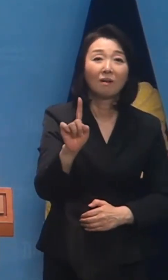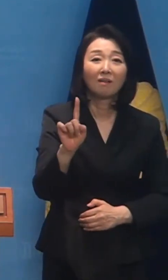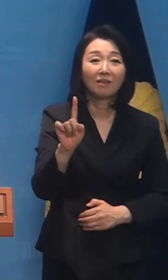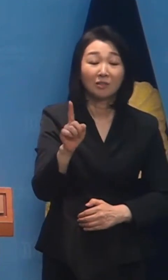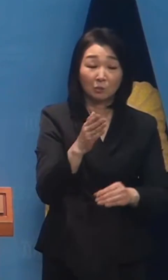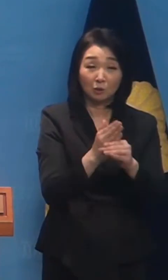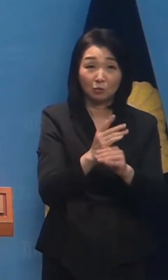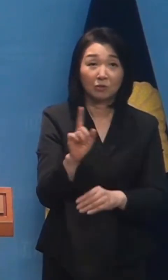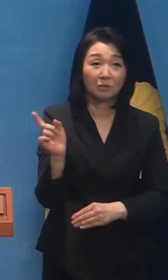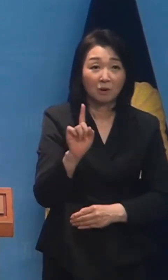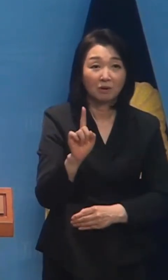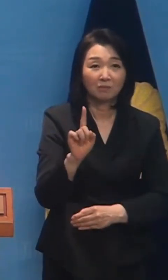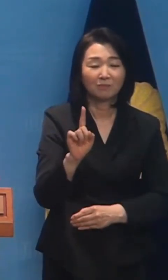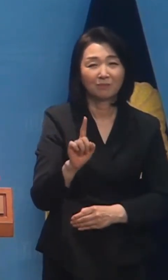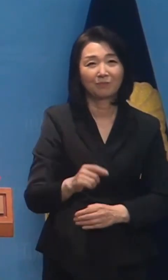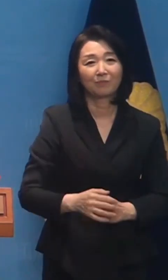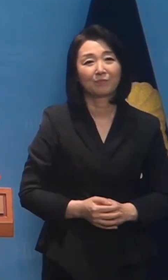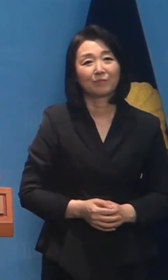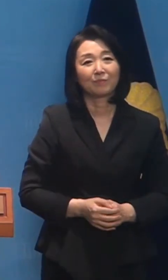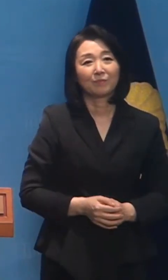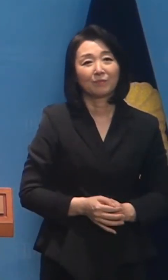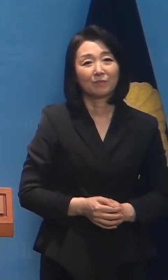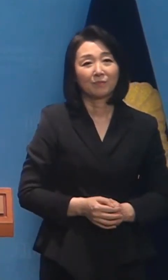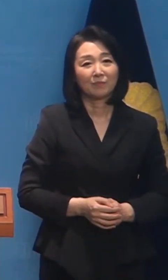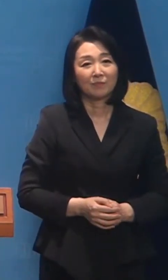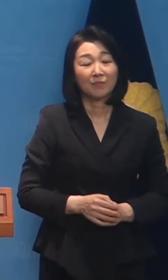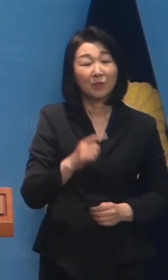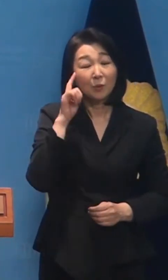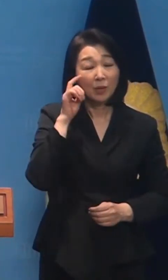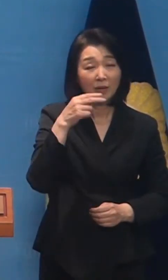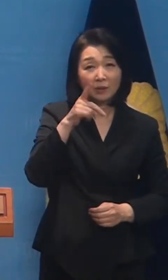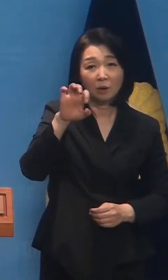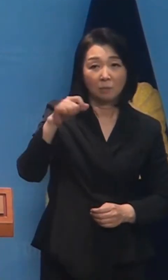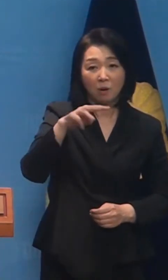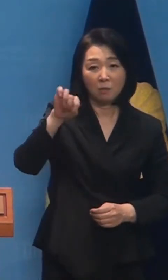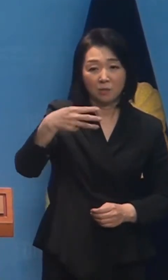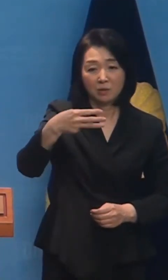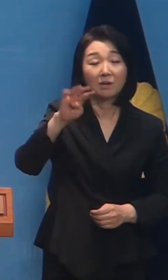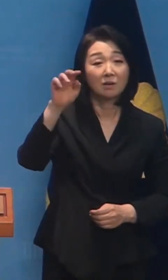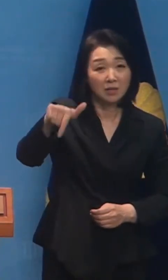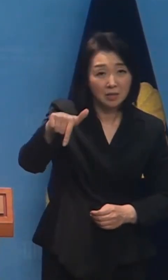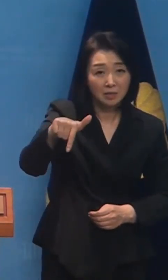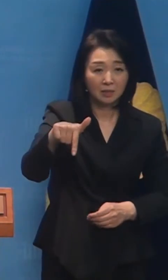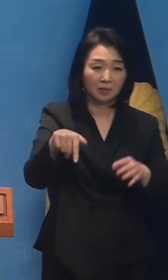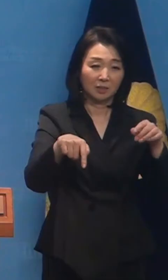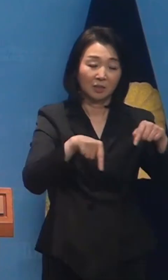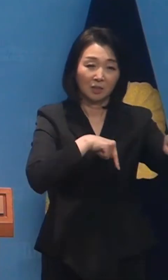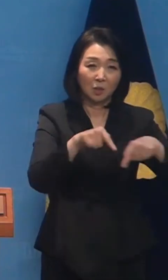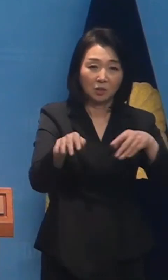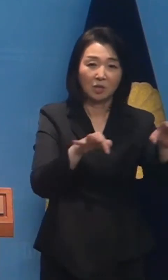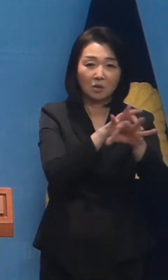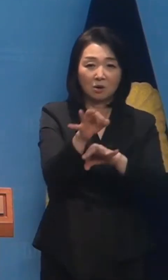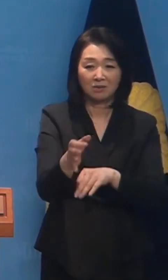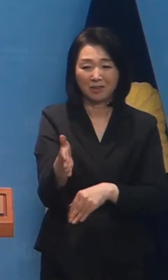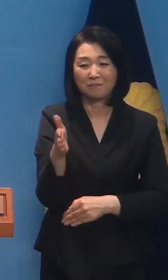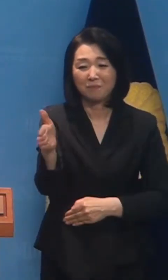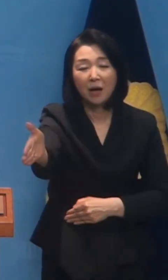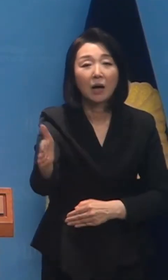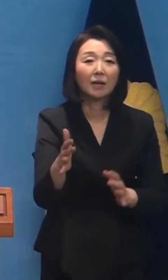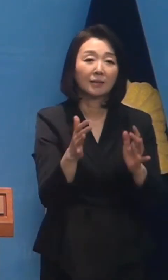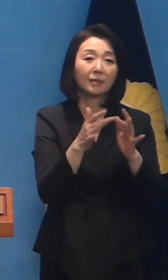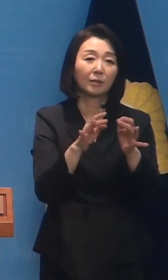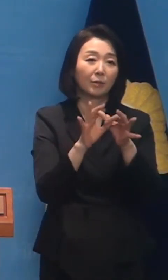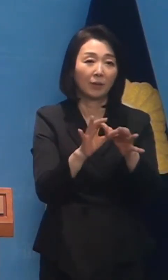매체는 바로 더 퍼블릭입니다. 더 퍼블릭은 정치와 경제 분야에 특화된 인터넷